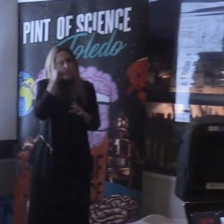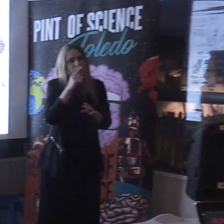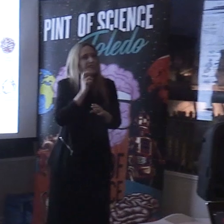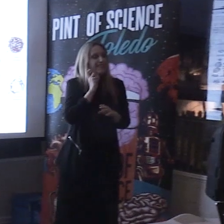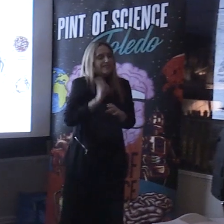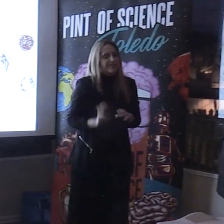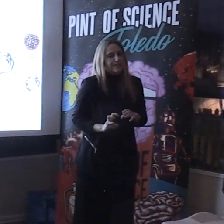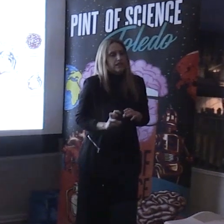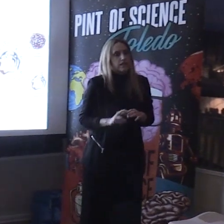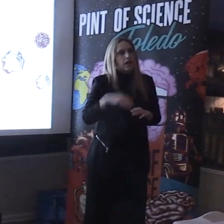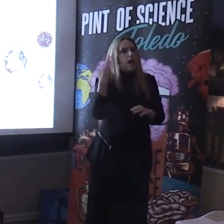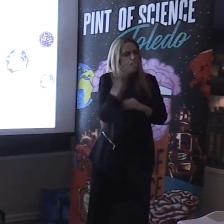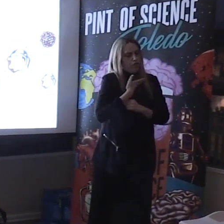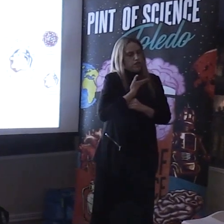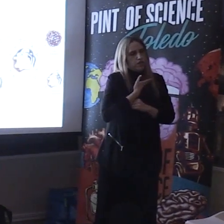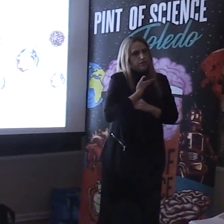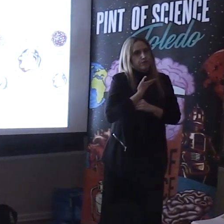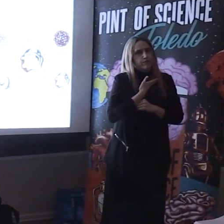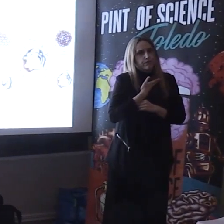estrés te perjudica.